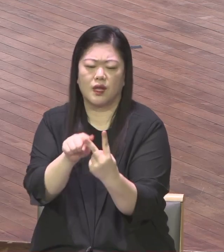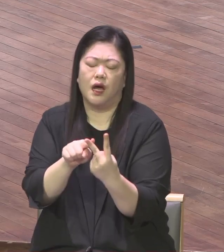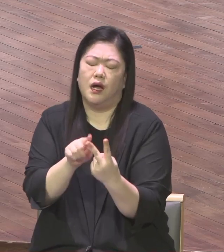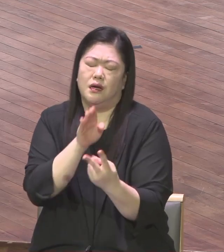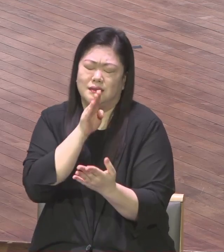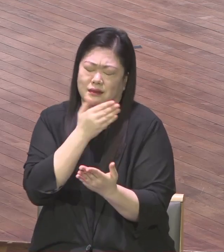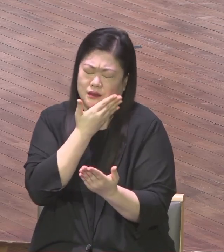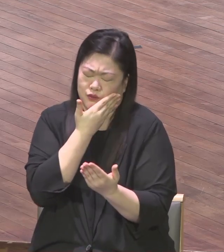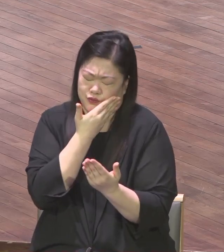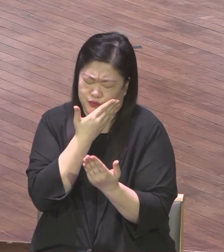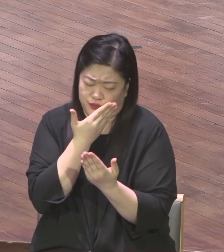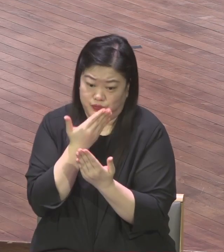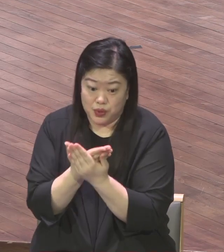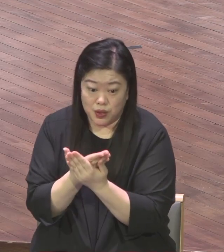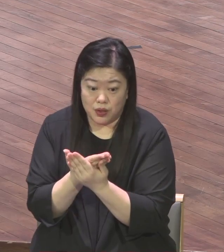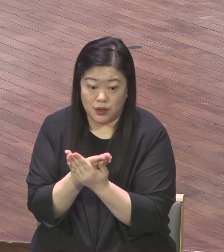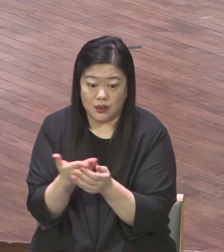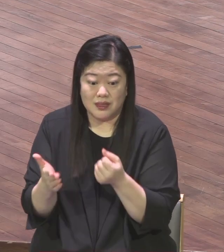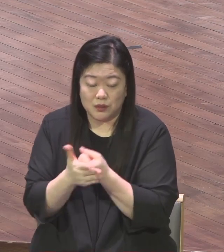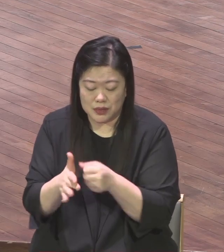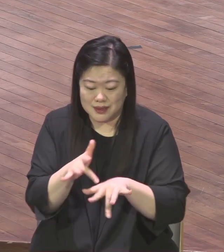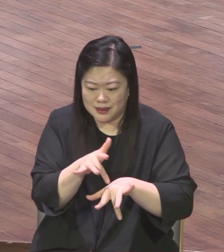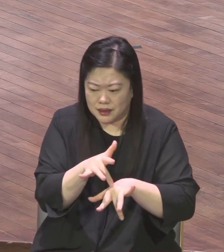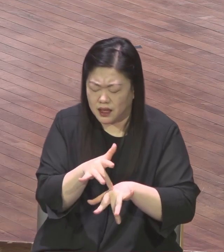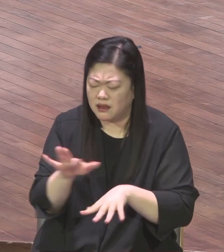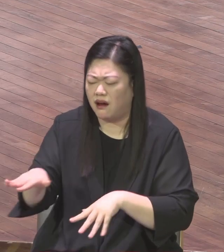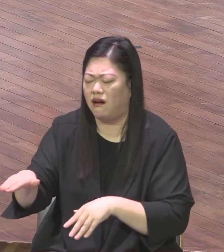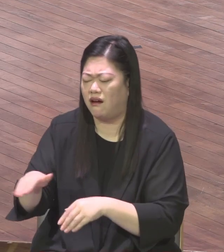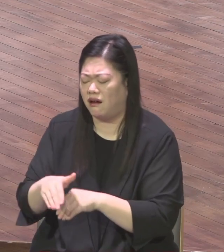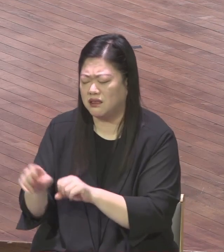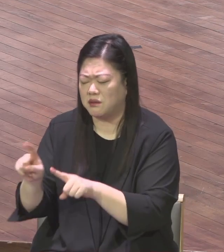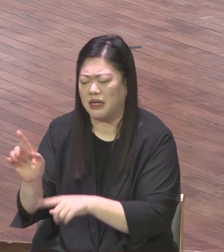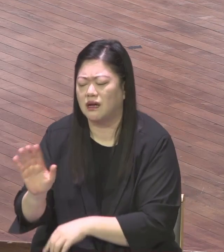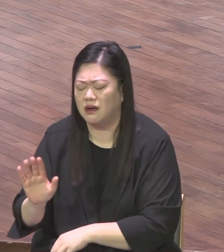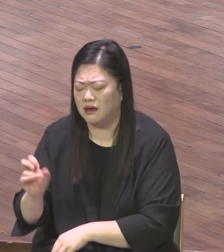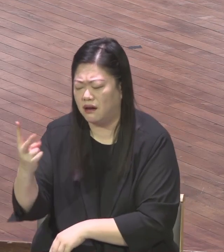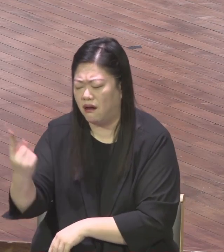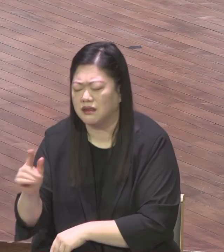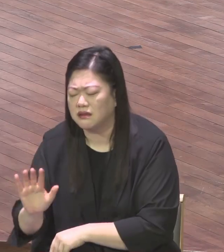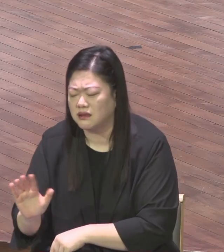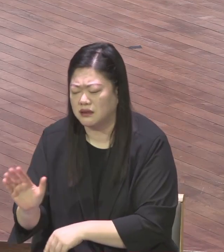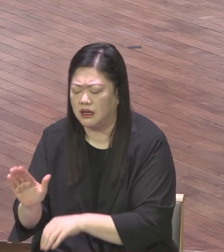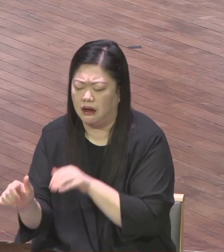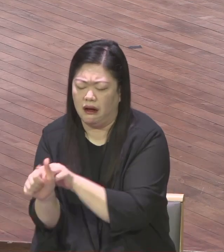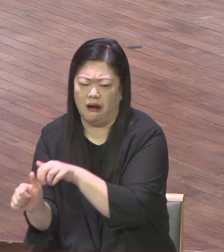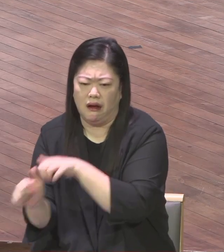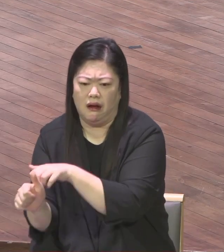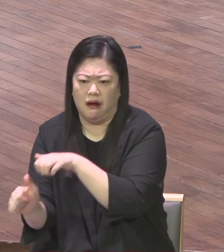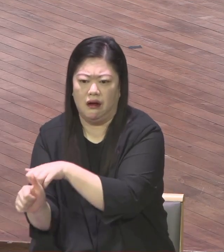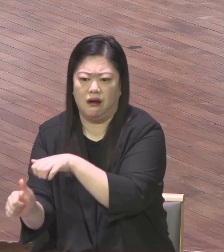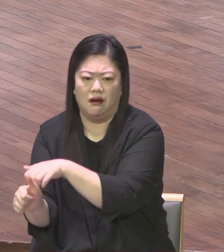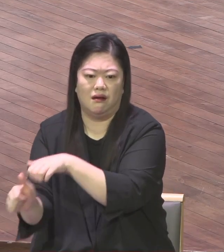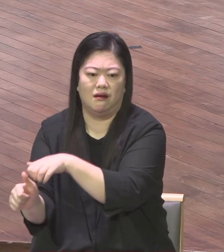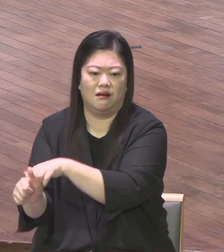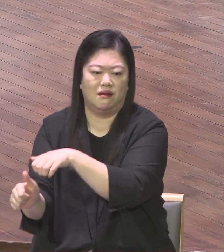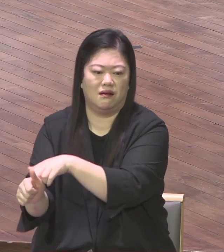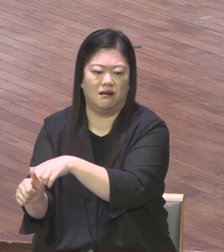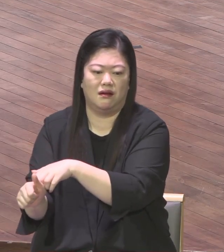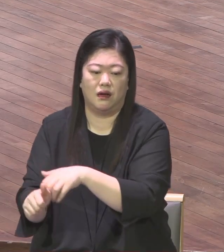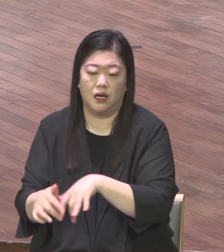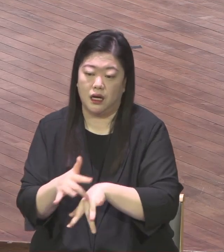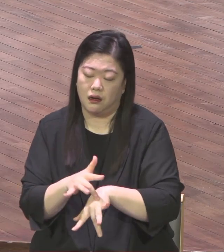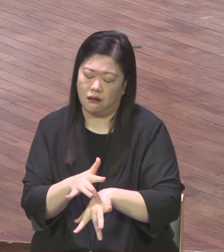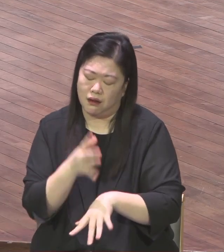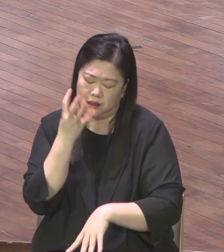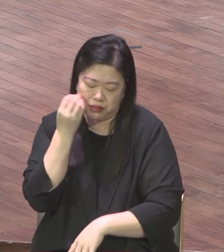때문에 사단이 집중적으로 그렇게 공격해서 재림에 대해서